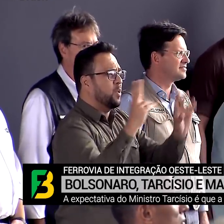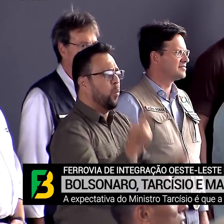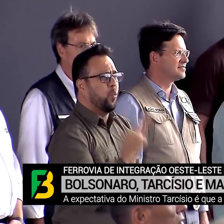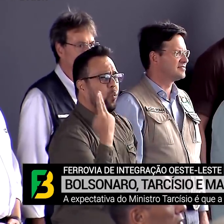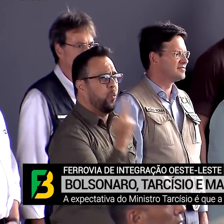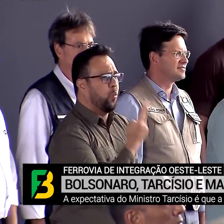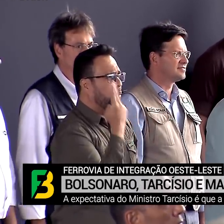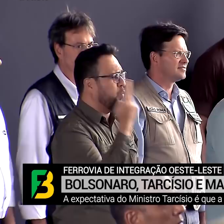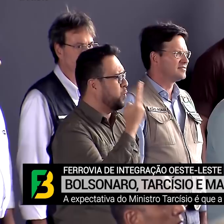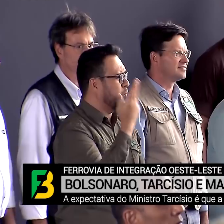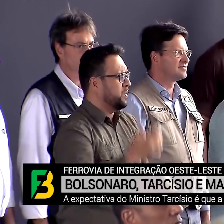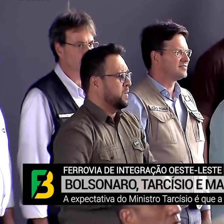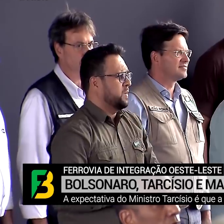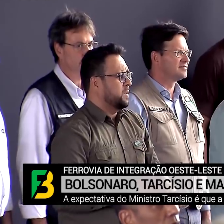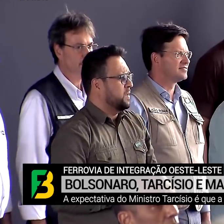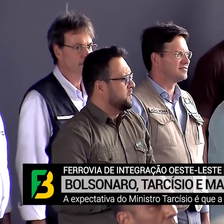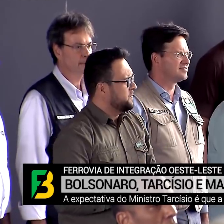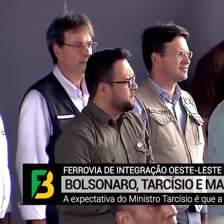Preço